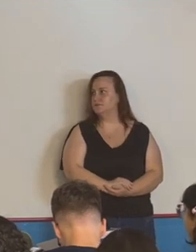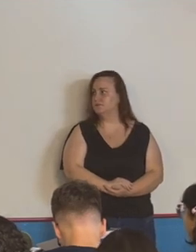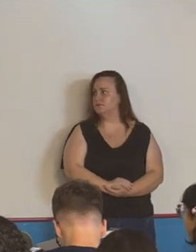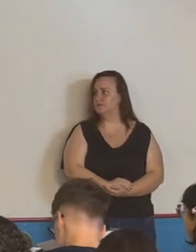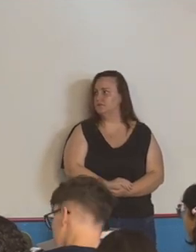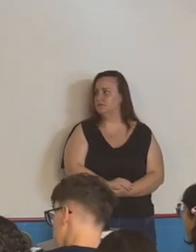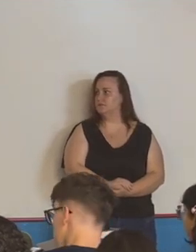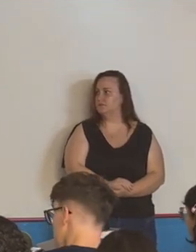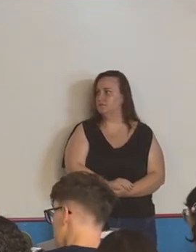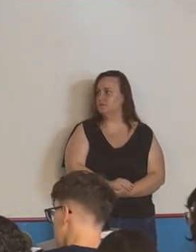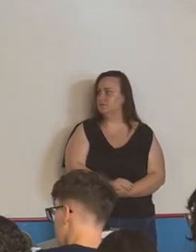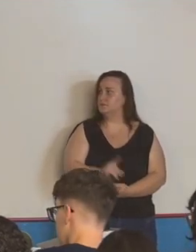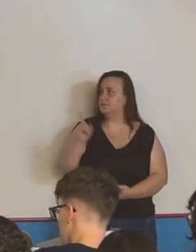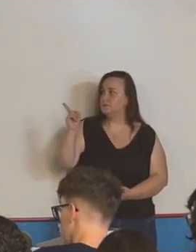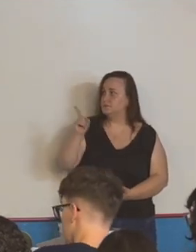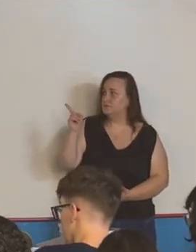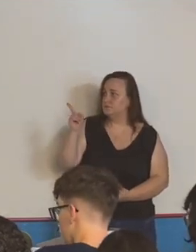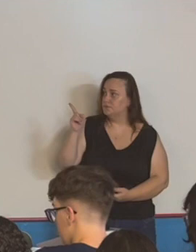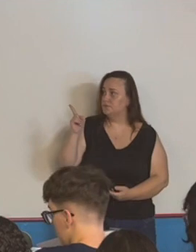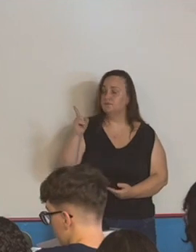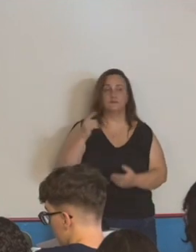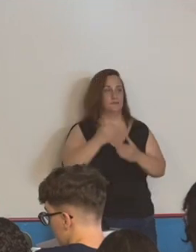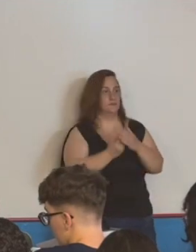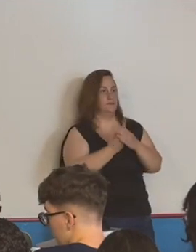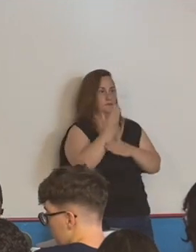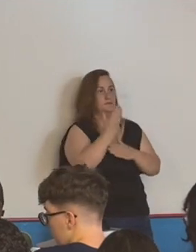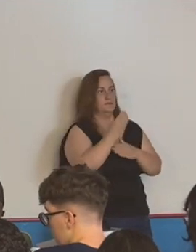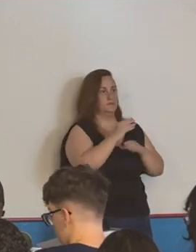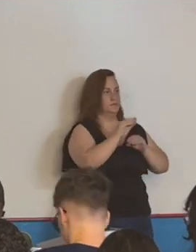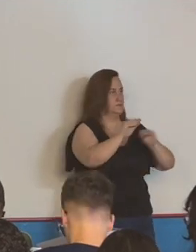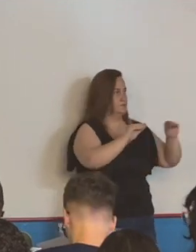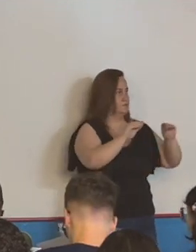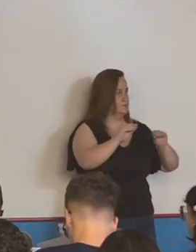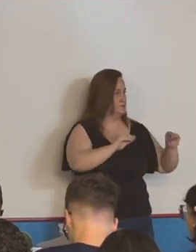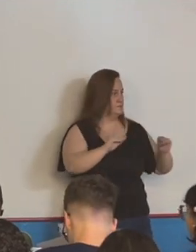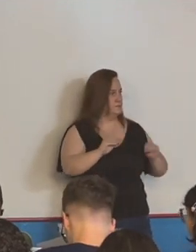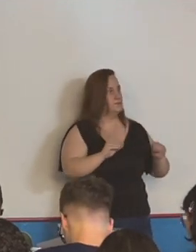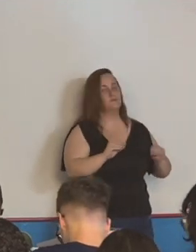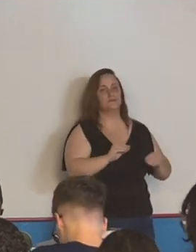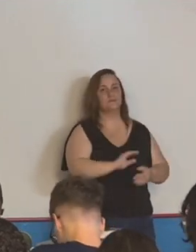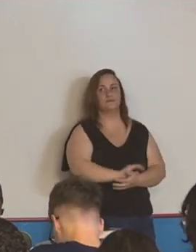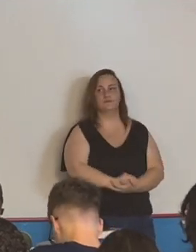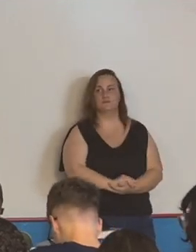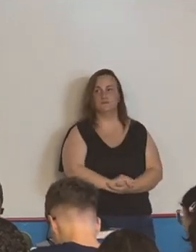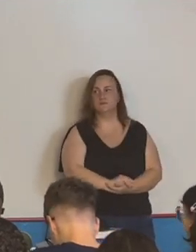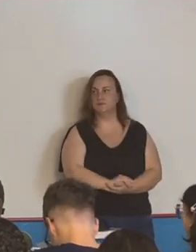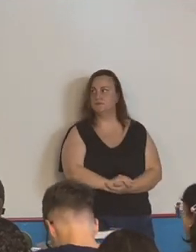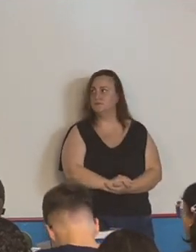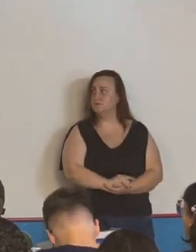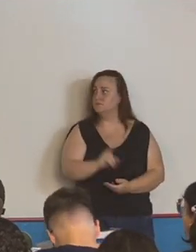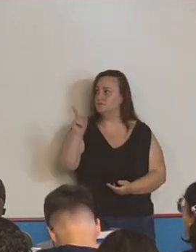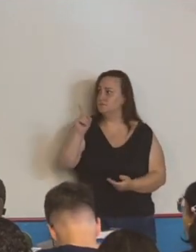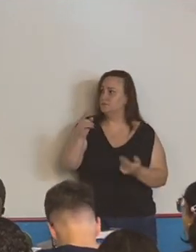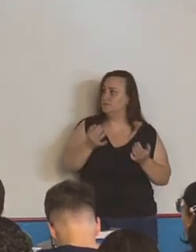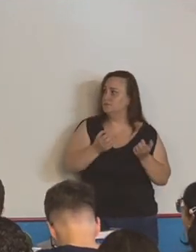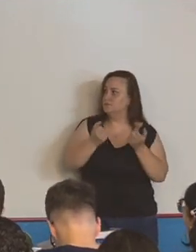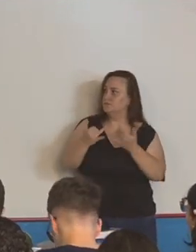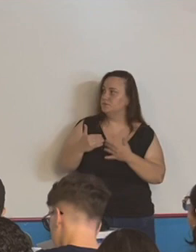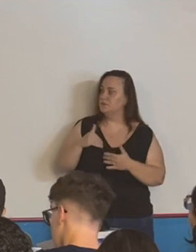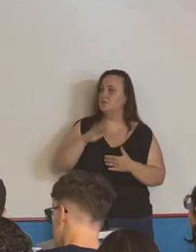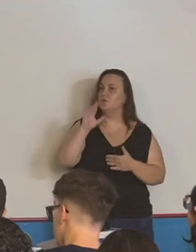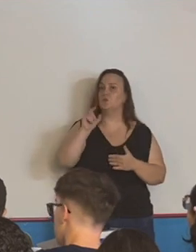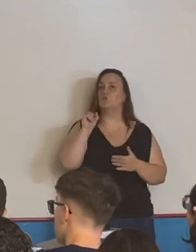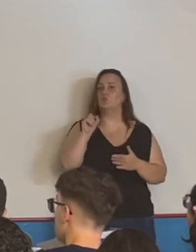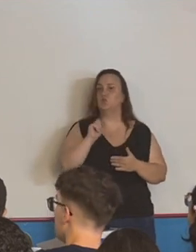Essa aqui é uma instalação que eu fiz para essa exposição. Essa aqui é uma instalação que eu falo mais da